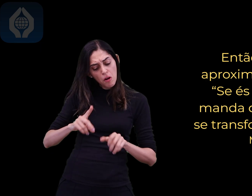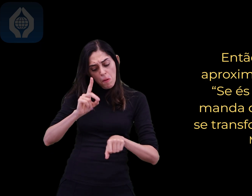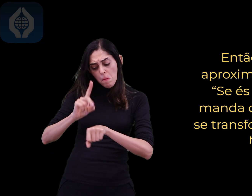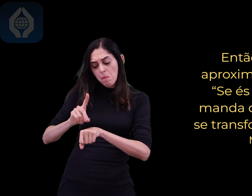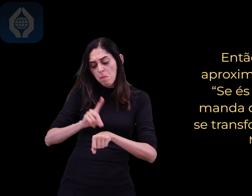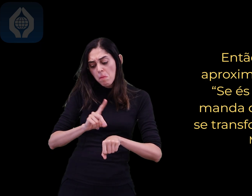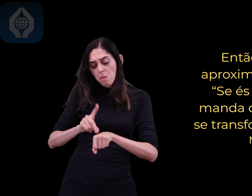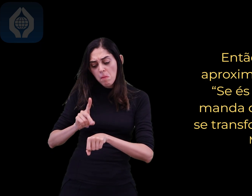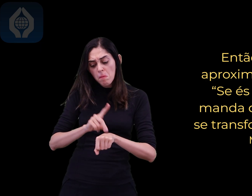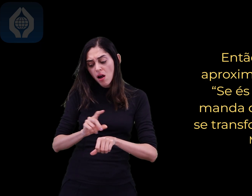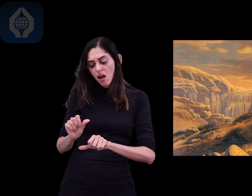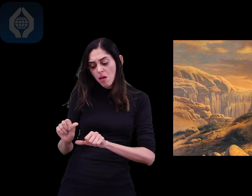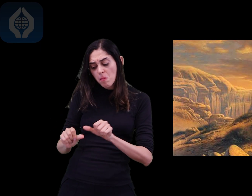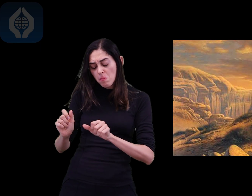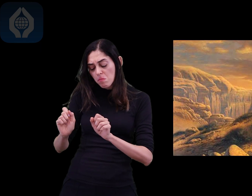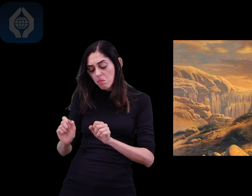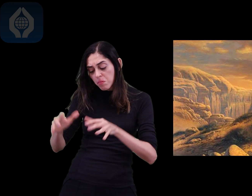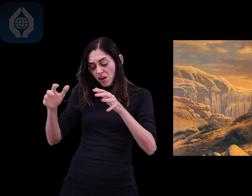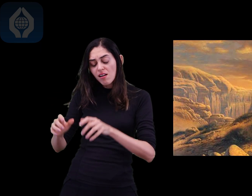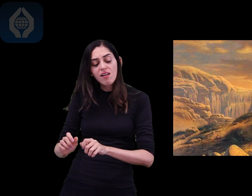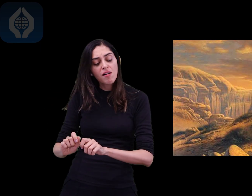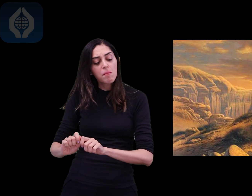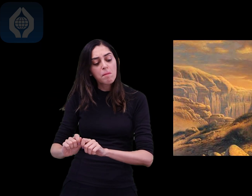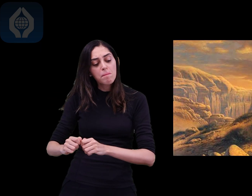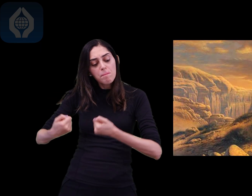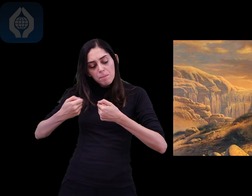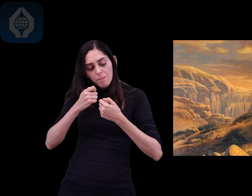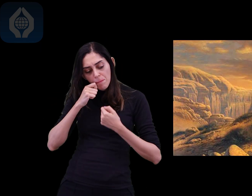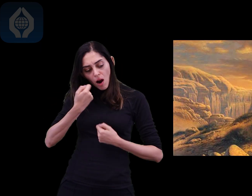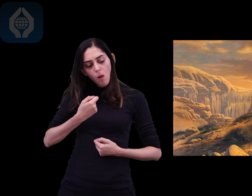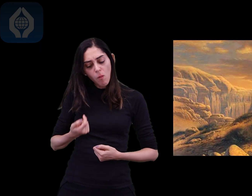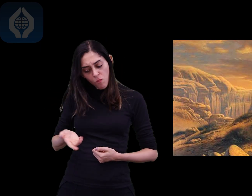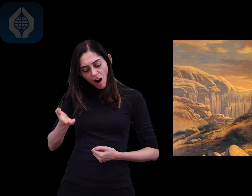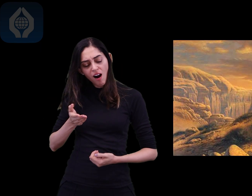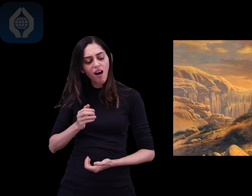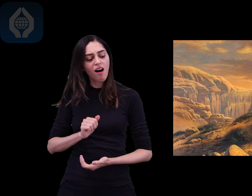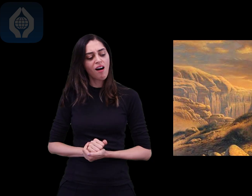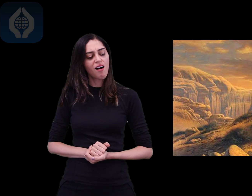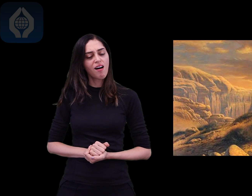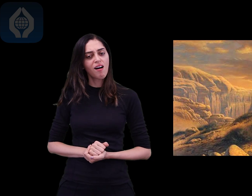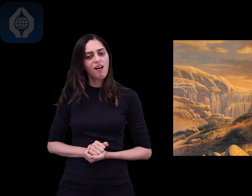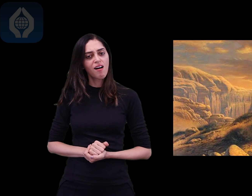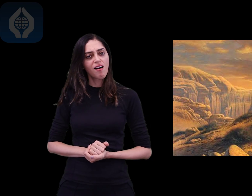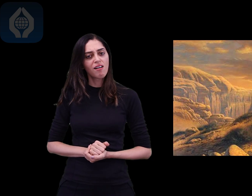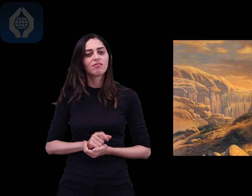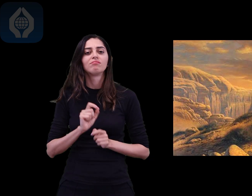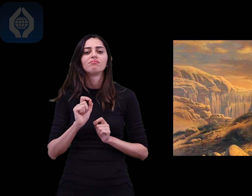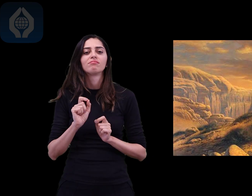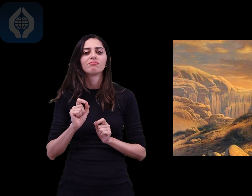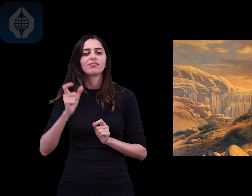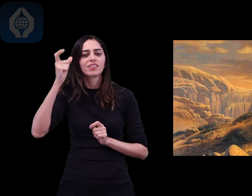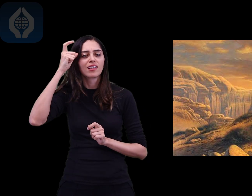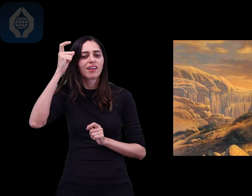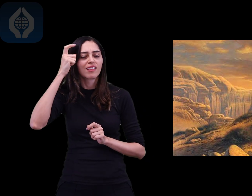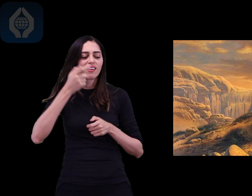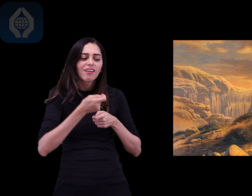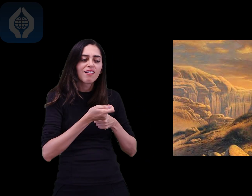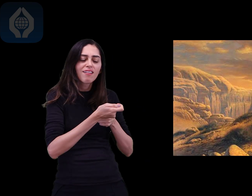pães. Satanás estava tentando Jesus para que provasse ser o filho de Deus. Ele pediu a Jesus